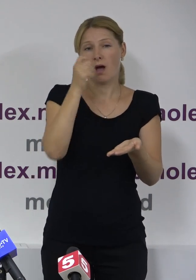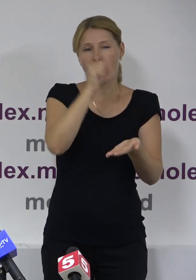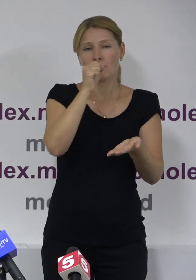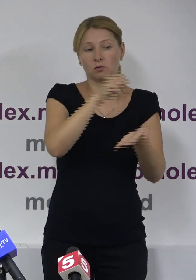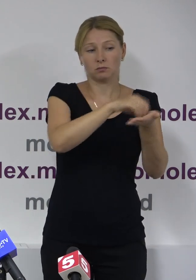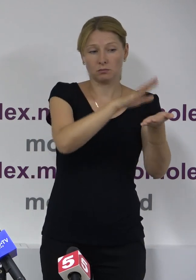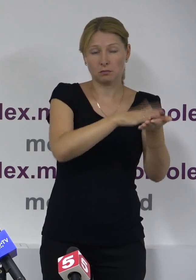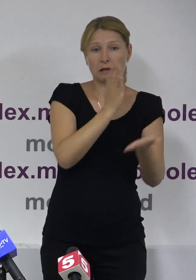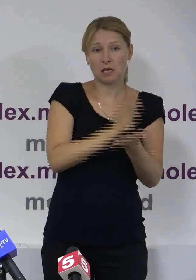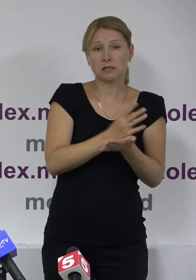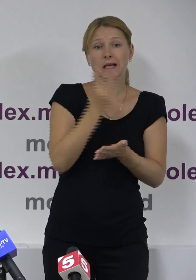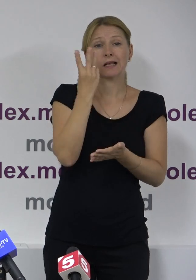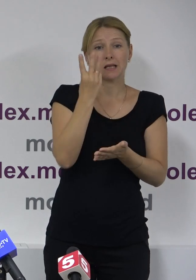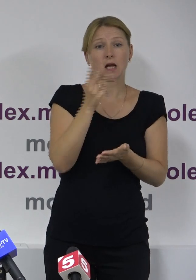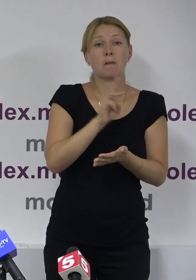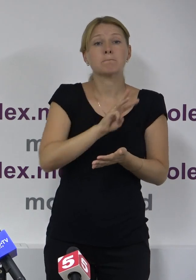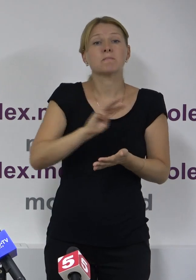august, avem înregistrați